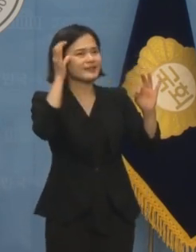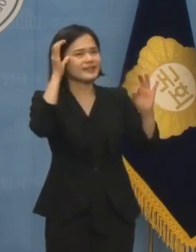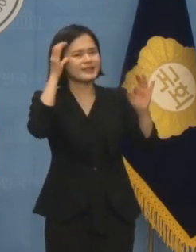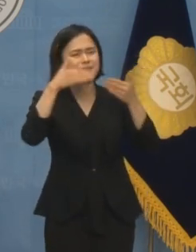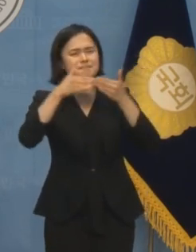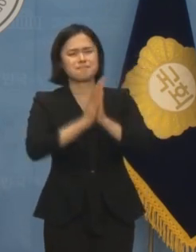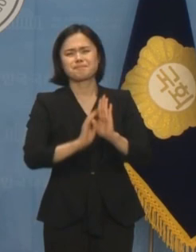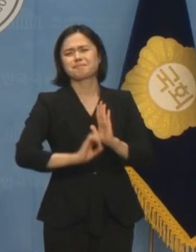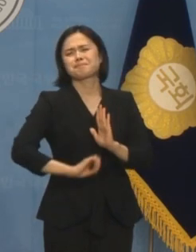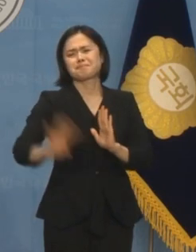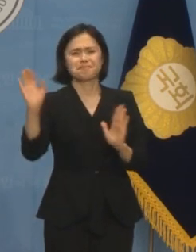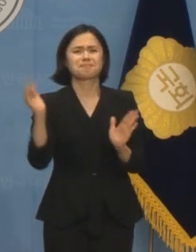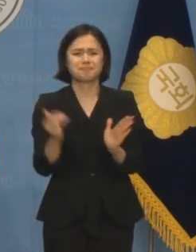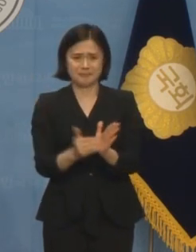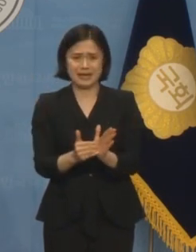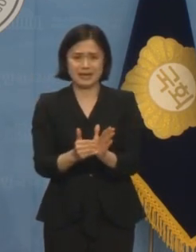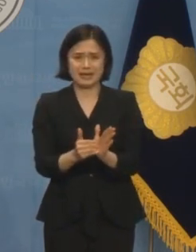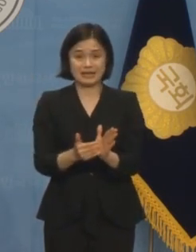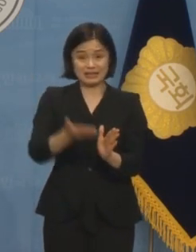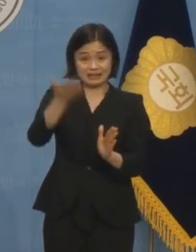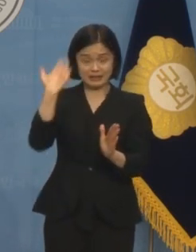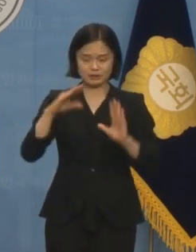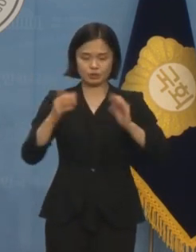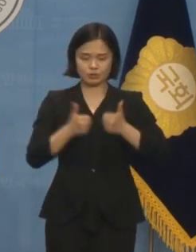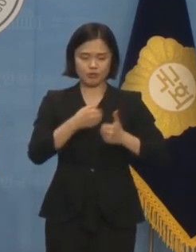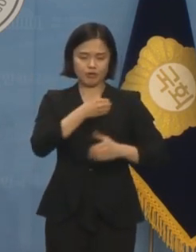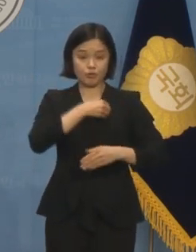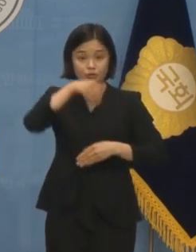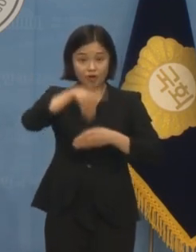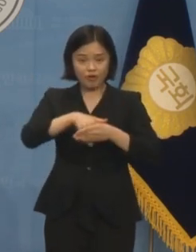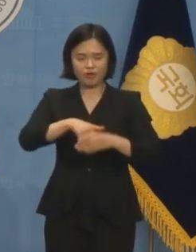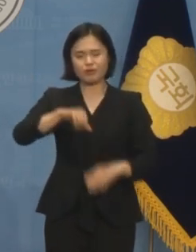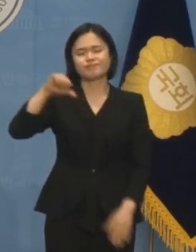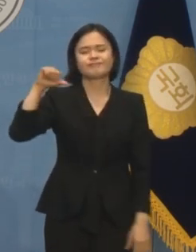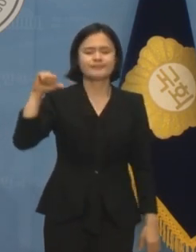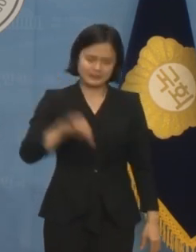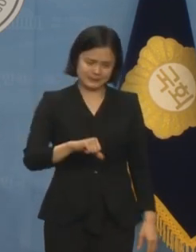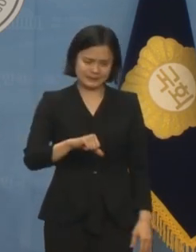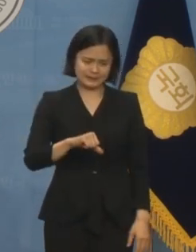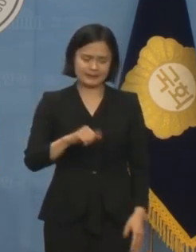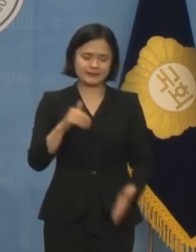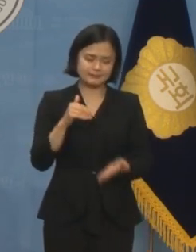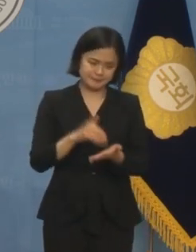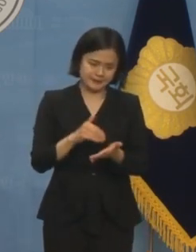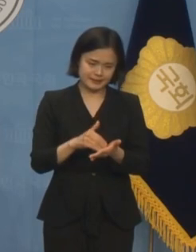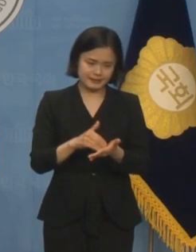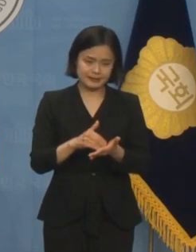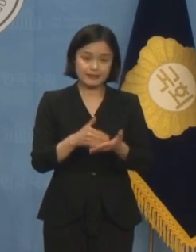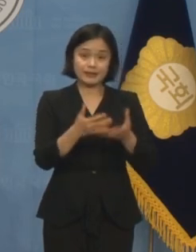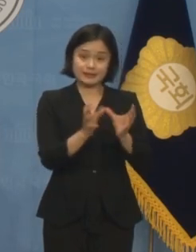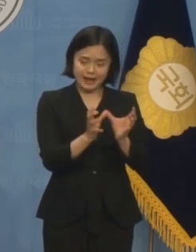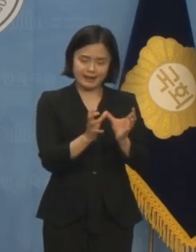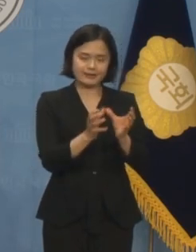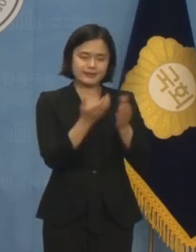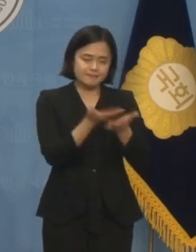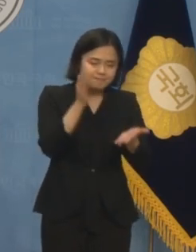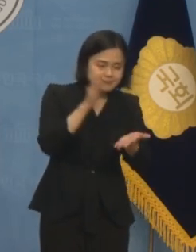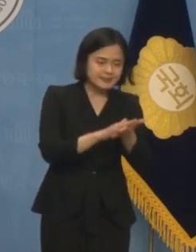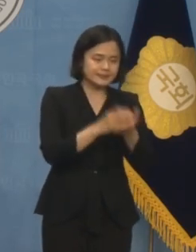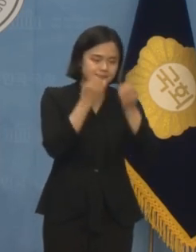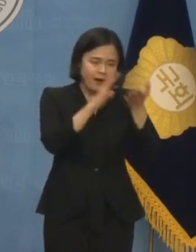날려버렸습니다 총선 패배를 거론하면서 반성과 혁신 변화를 공통적으로 언급했지만